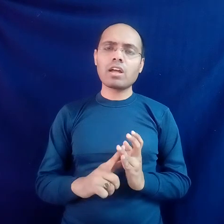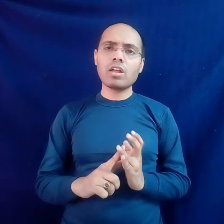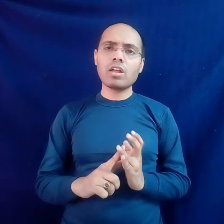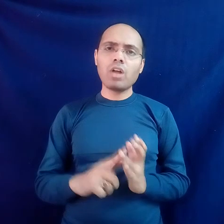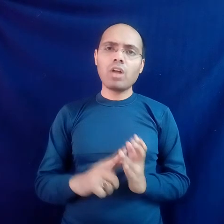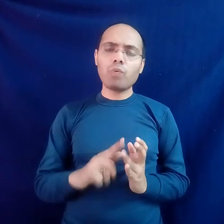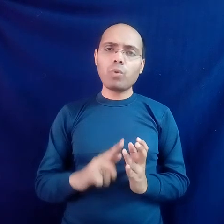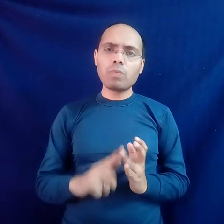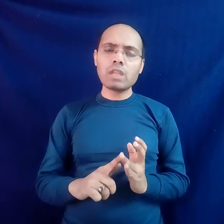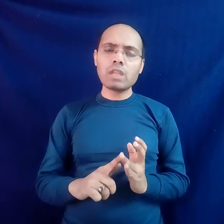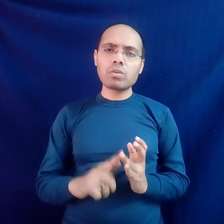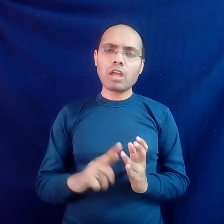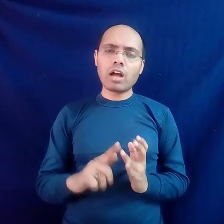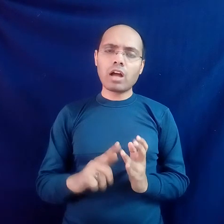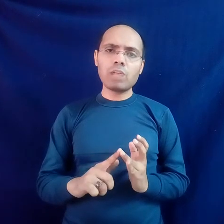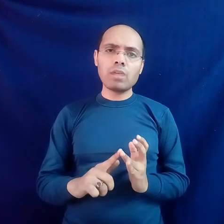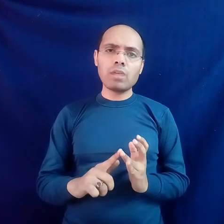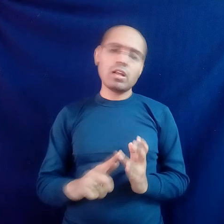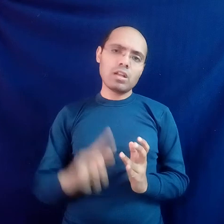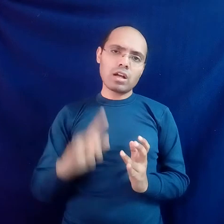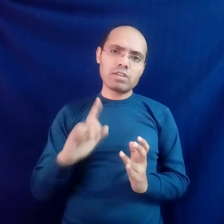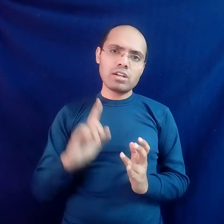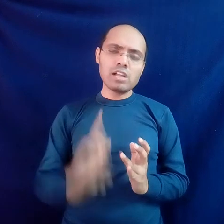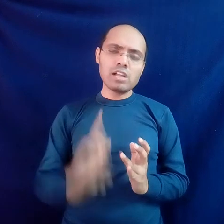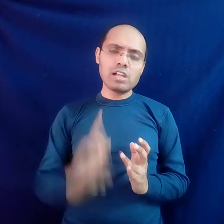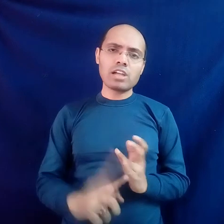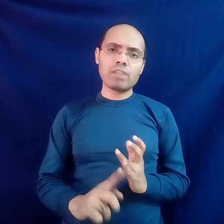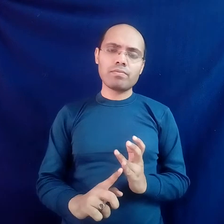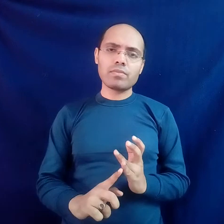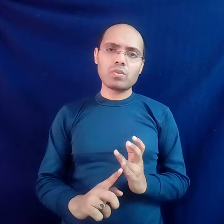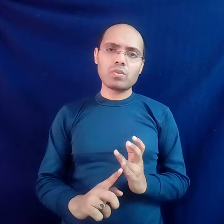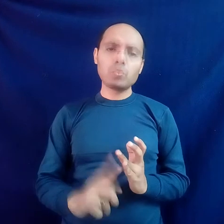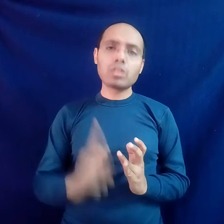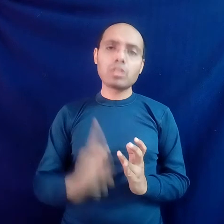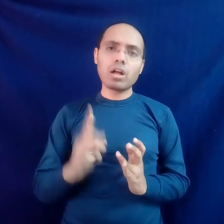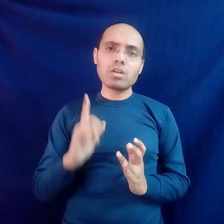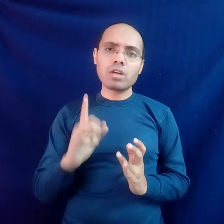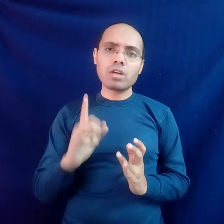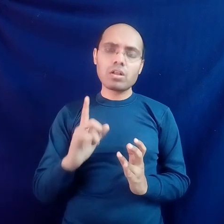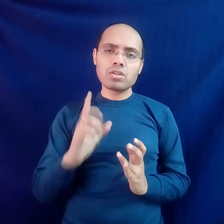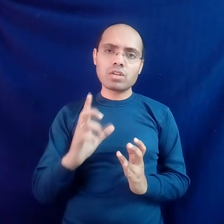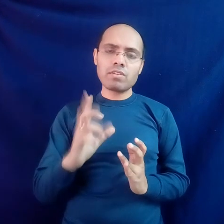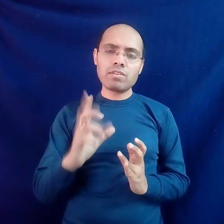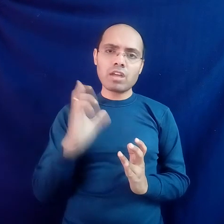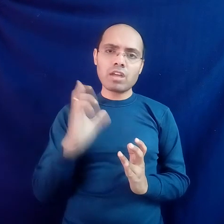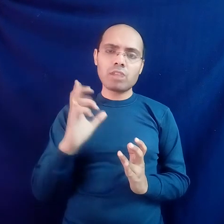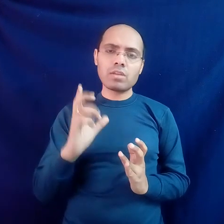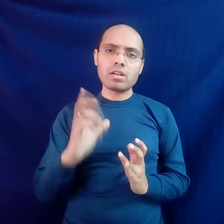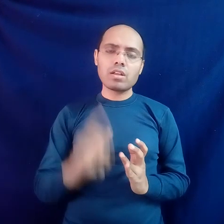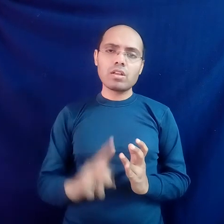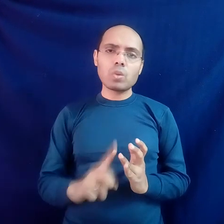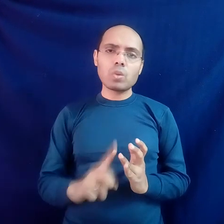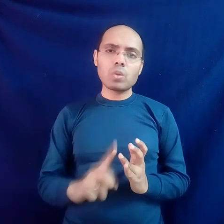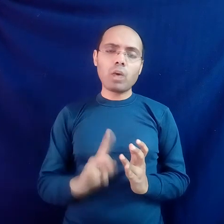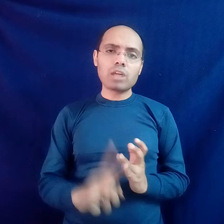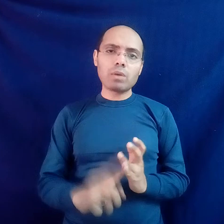है, अब वो मंत्र उसके कान में अगर डल जाए, उस शरीर के कान में, तो वो आत्मा वहाँ से